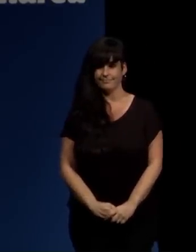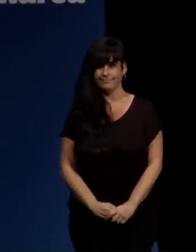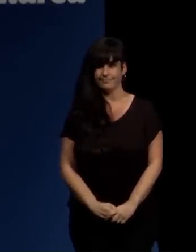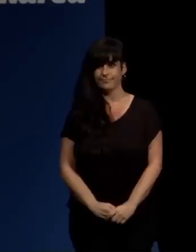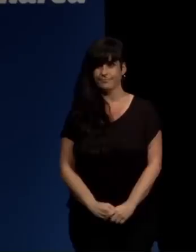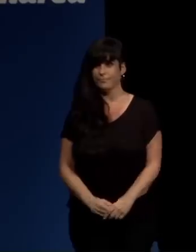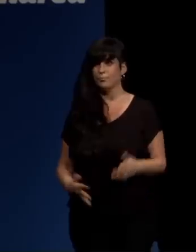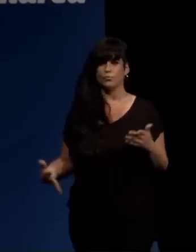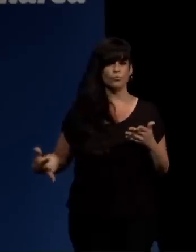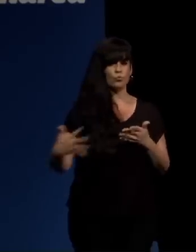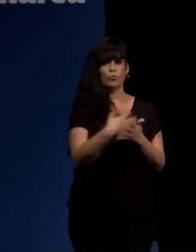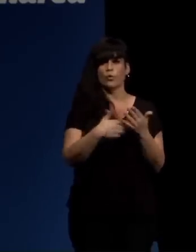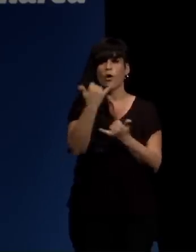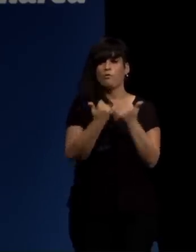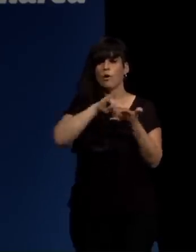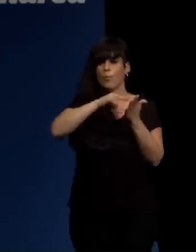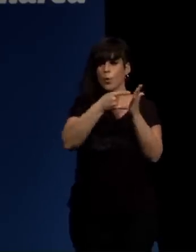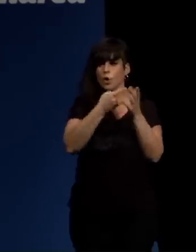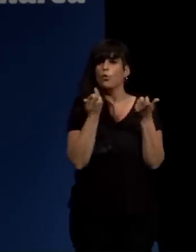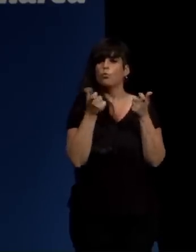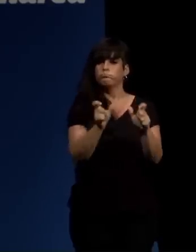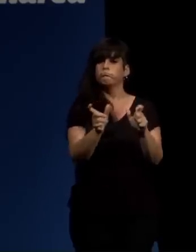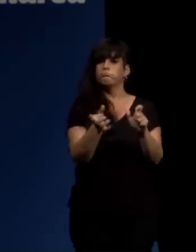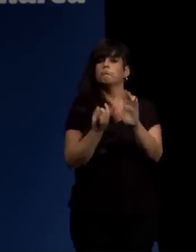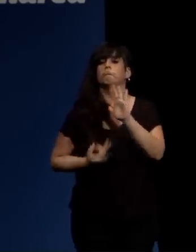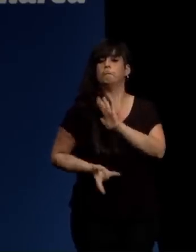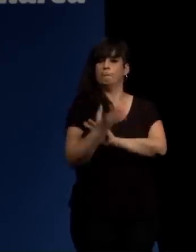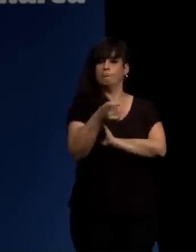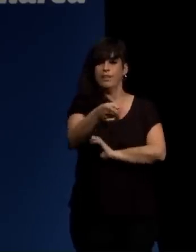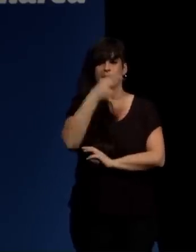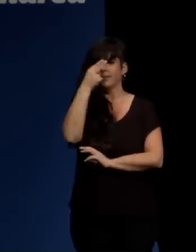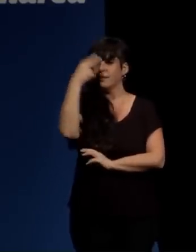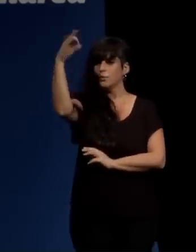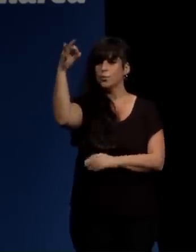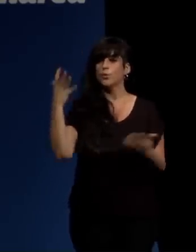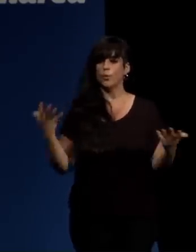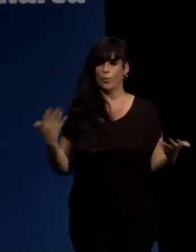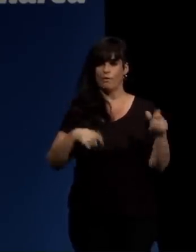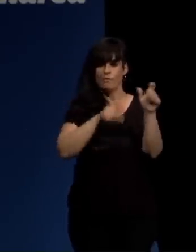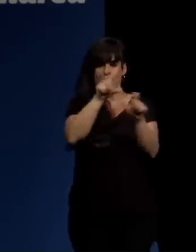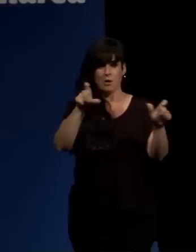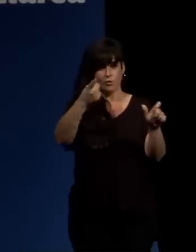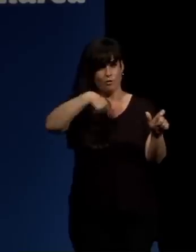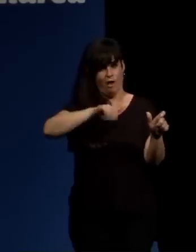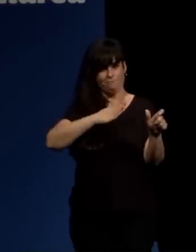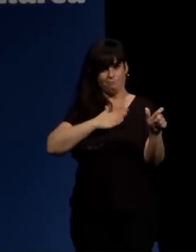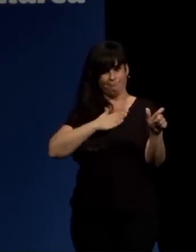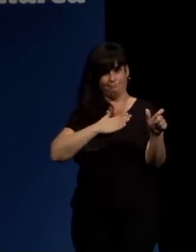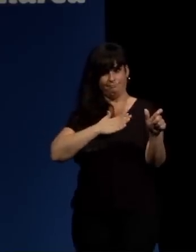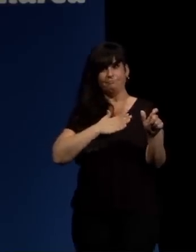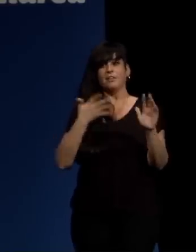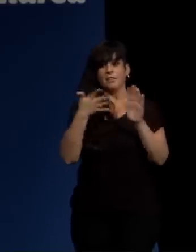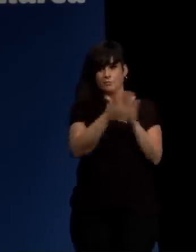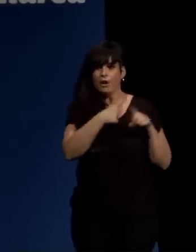Todos conforman un proxecto colectivo que ten un único interese, que o de todos sexa para todos, que se acaben